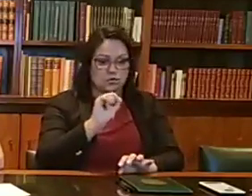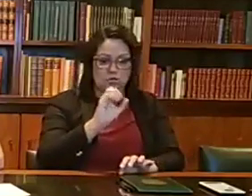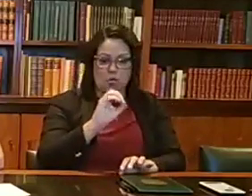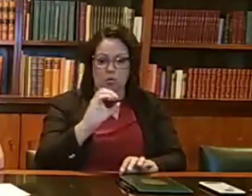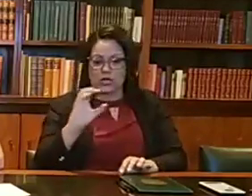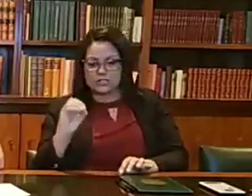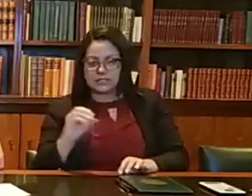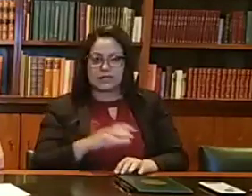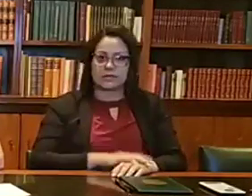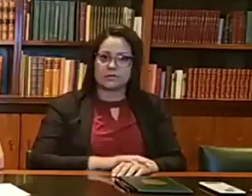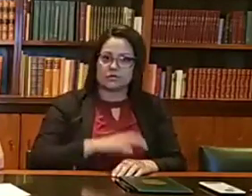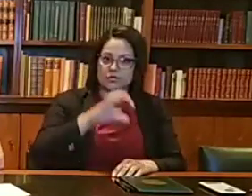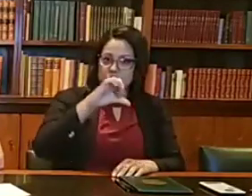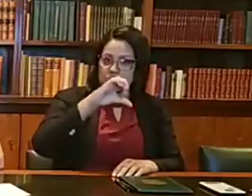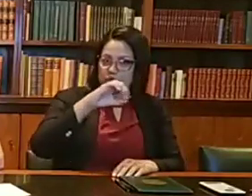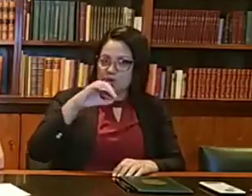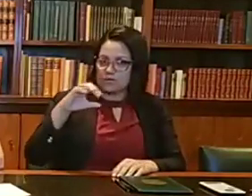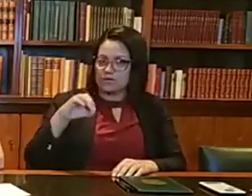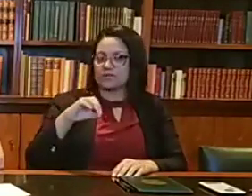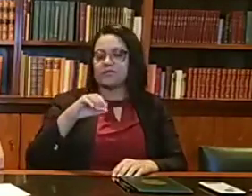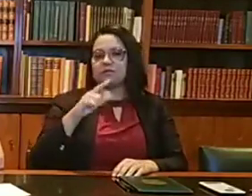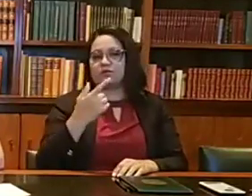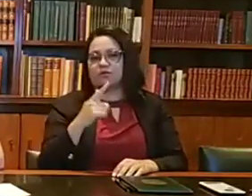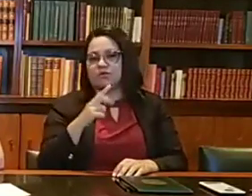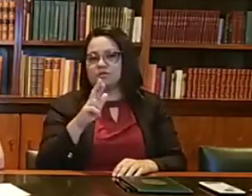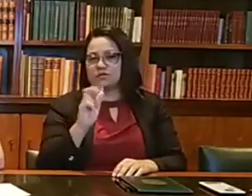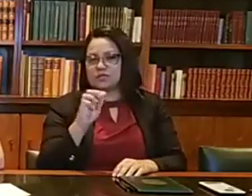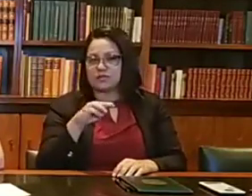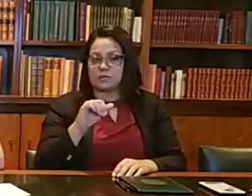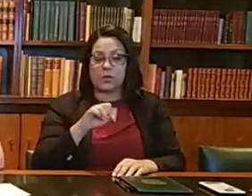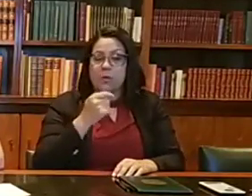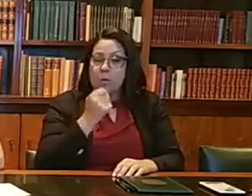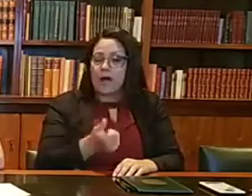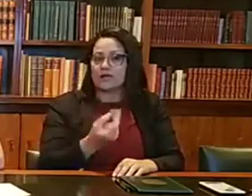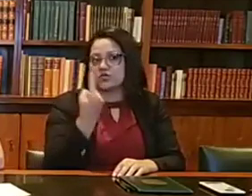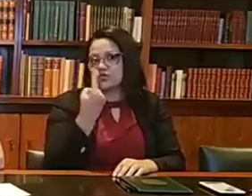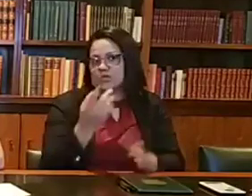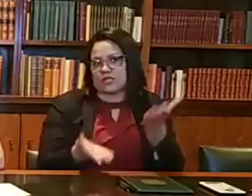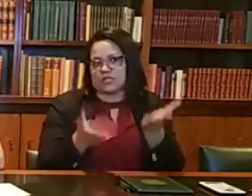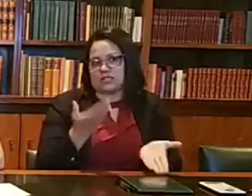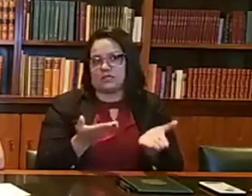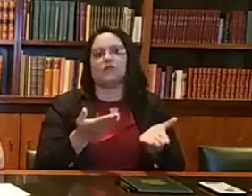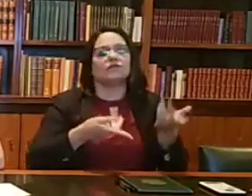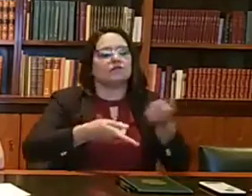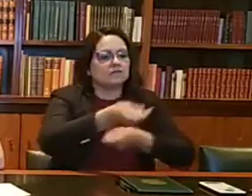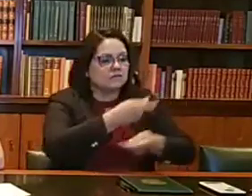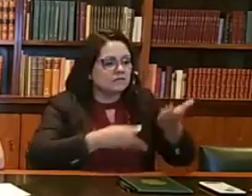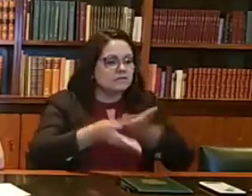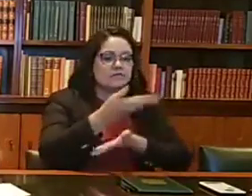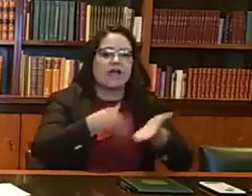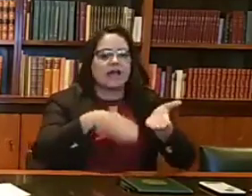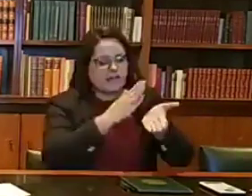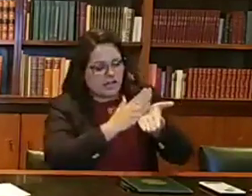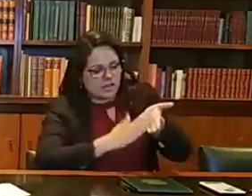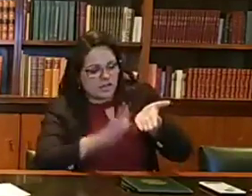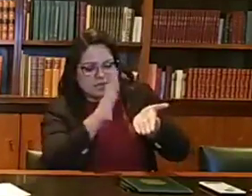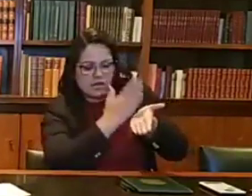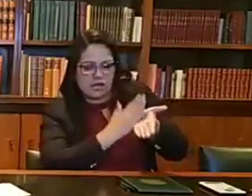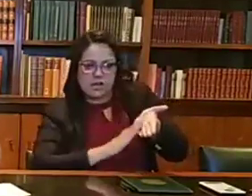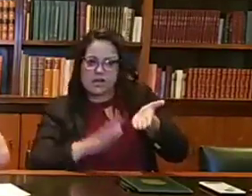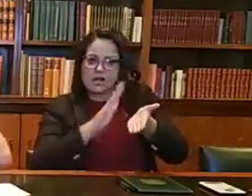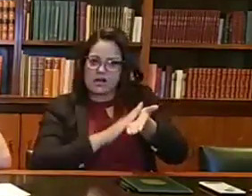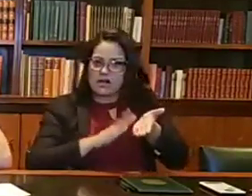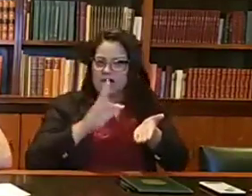800 a 900 gramas. Quase 1 quilo a tilápia. Quase 1 quilo de tilápia. Esse é o peso comercial dela para fazer o filezinho, que é a